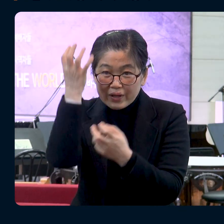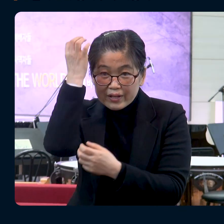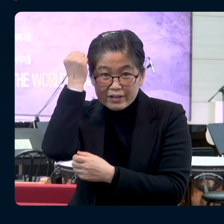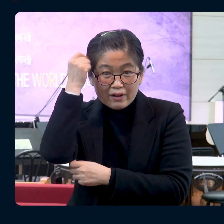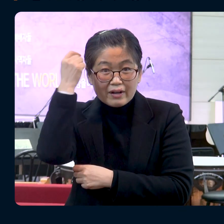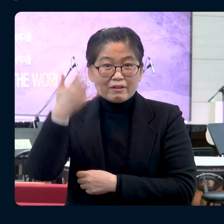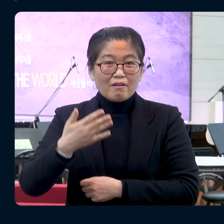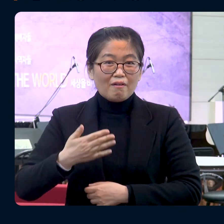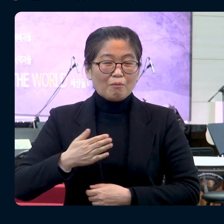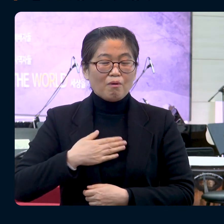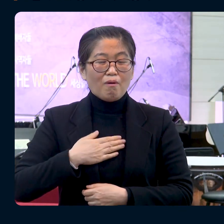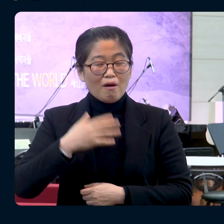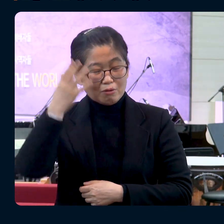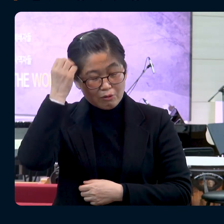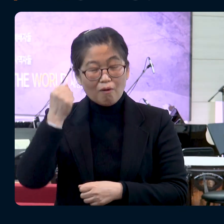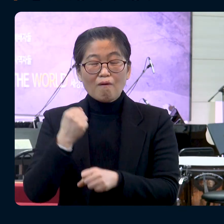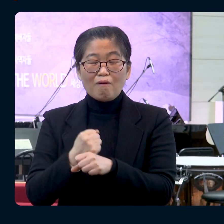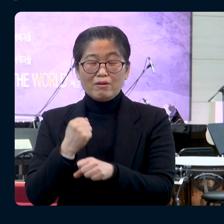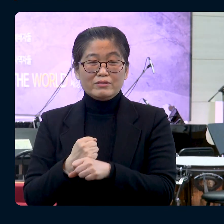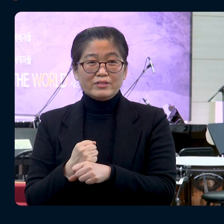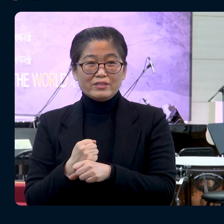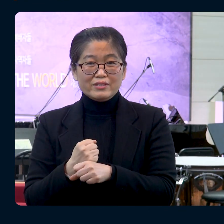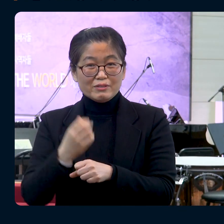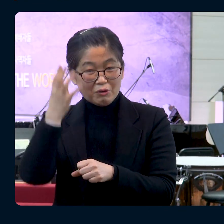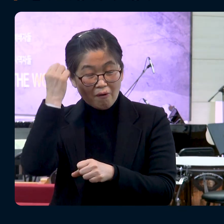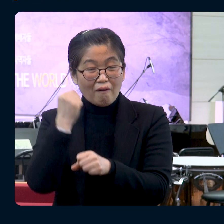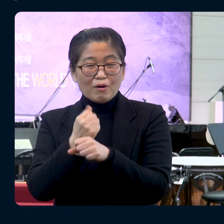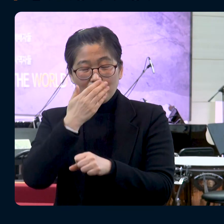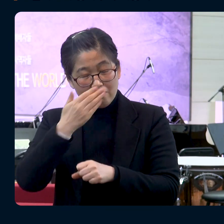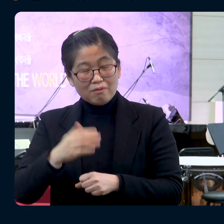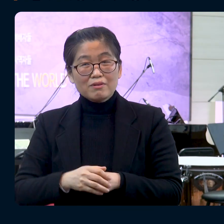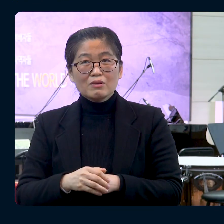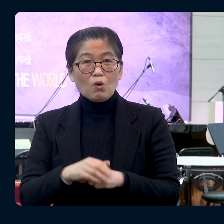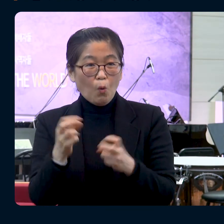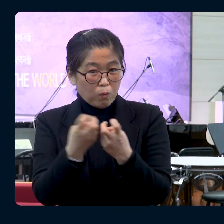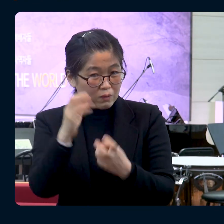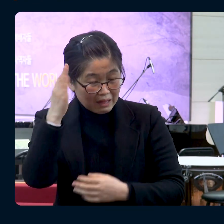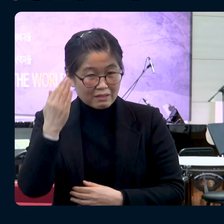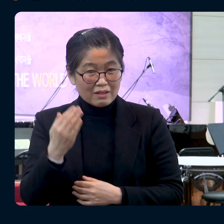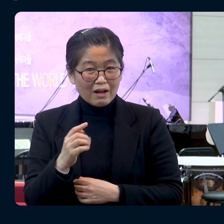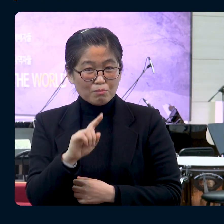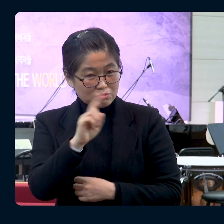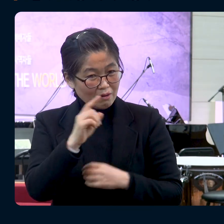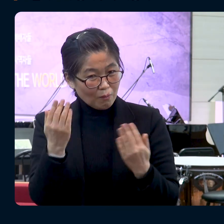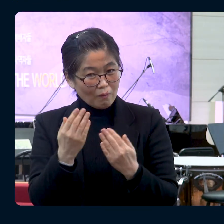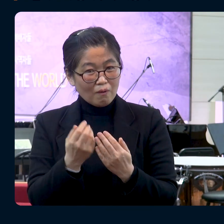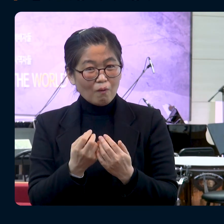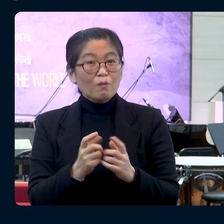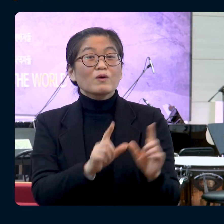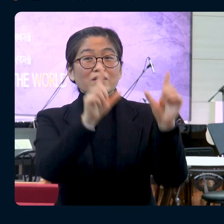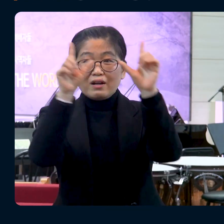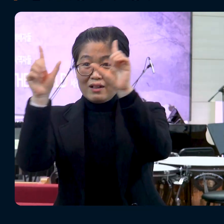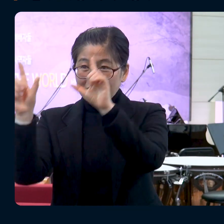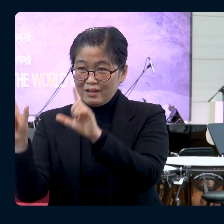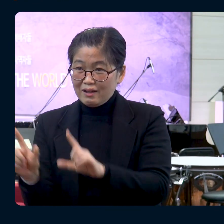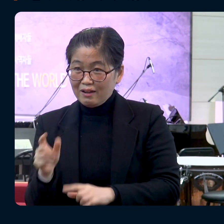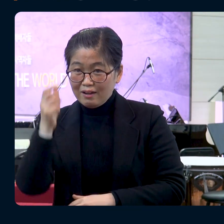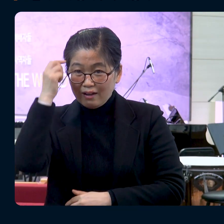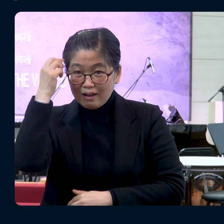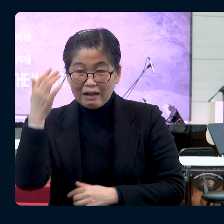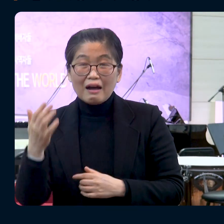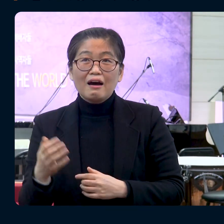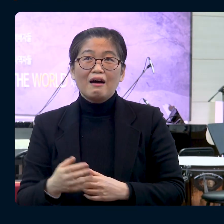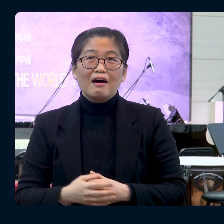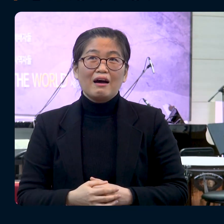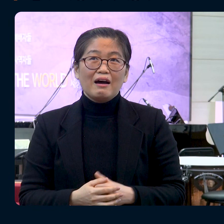자기를 어떻게 기억하시냐고. 내가 왜 몰라? 너를 얼마나 기도했는데 어떻게 된 거냐? 어떻게